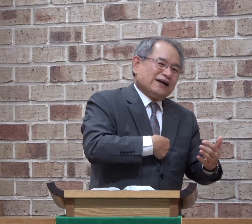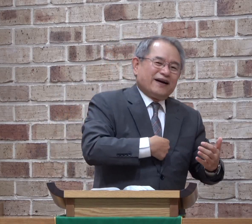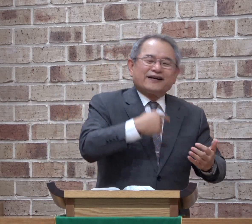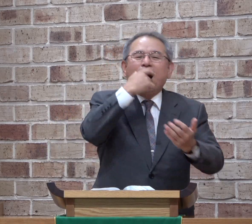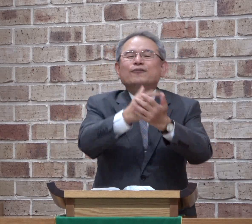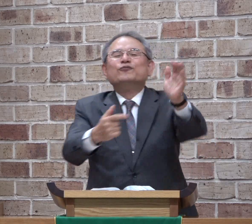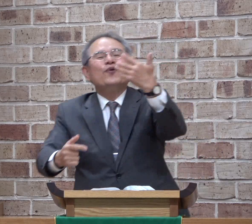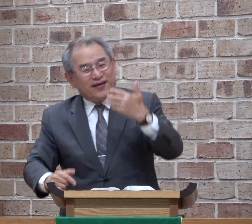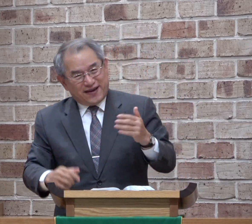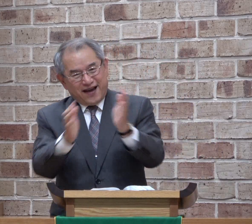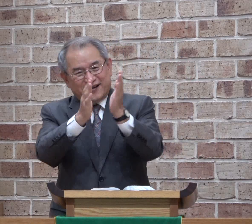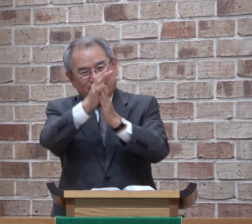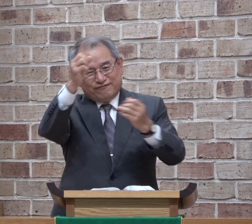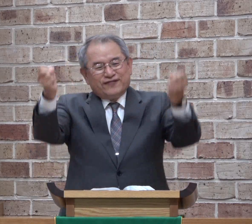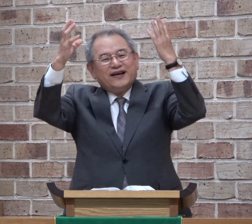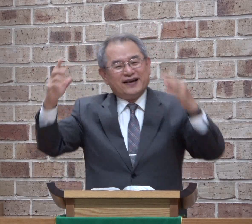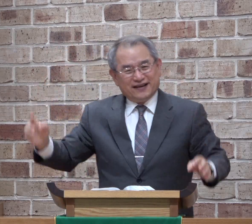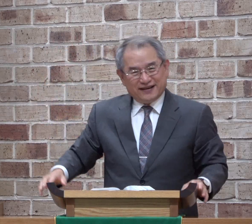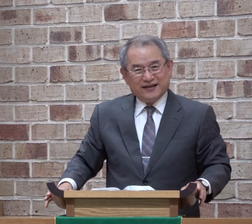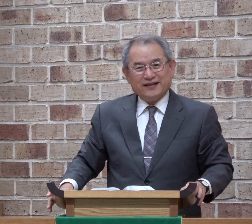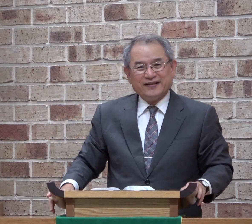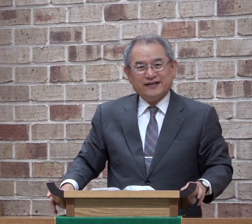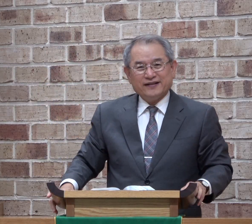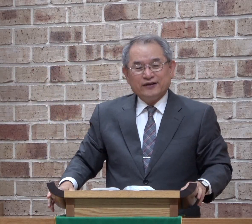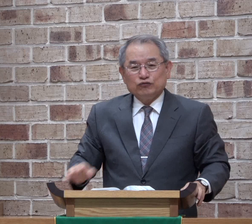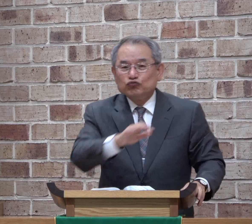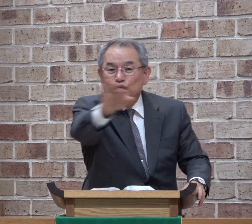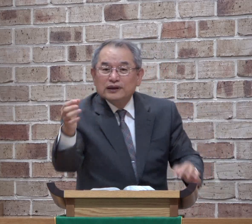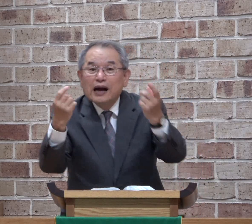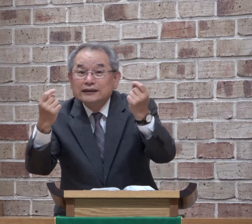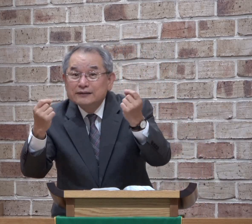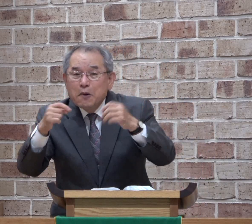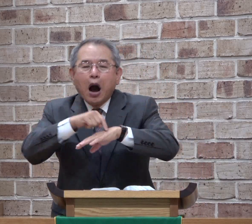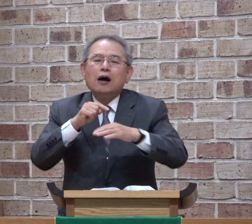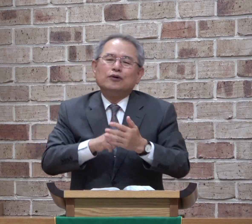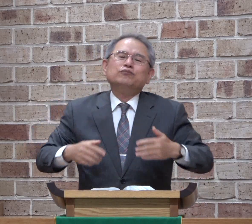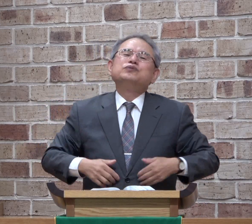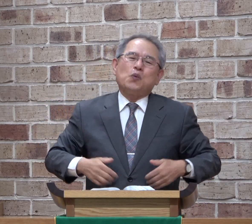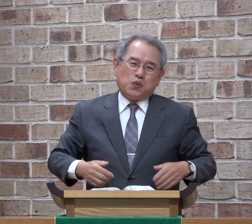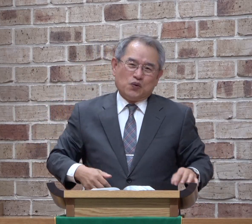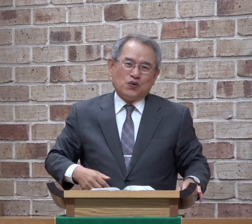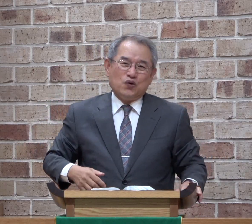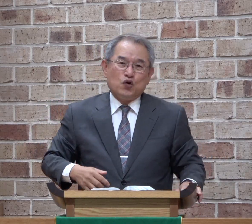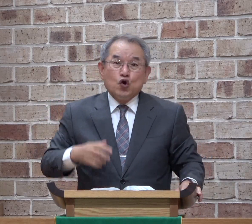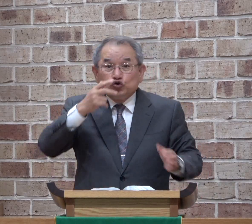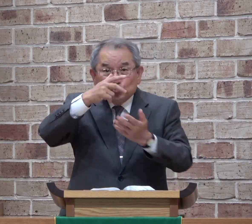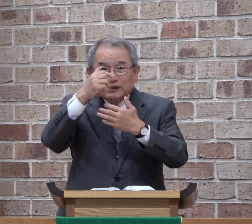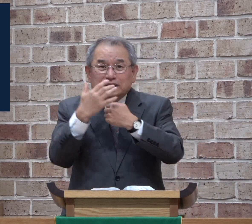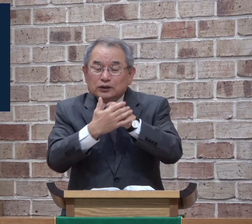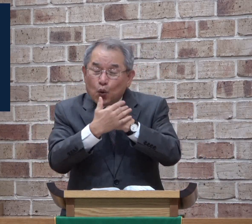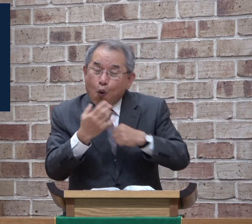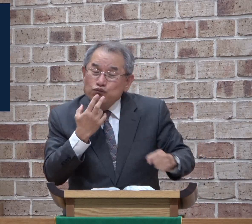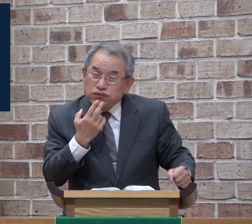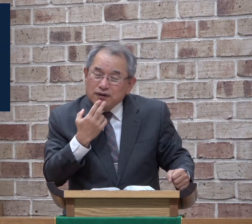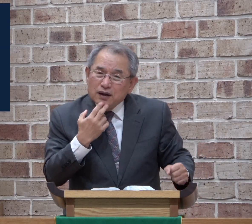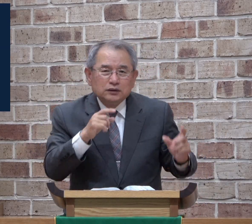부스럭이라도 붙들겠습니다 하는 그 말씀에, 그 말에 예수님의 마음이 감동되십니다. 나는 주님의 은혜는 살아갈